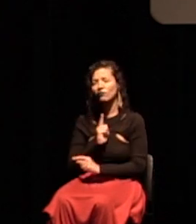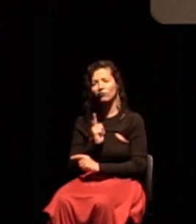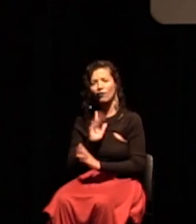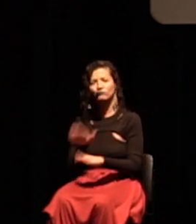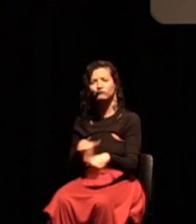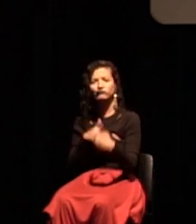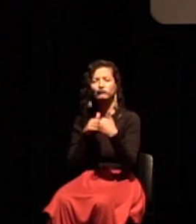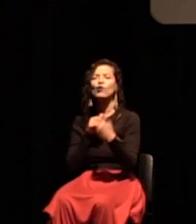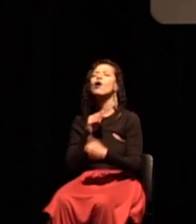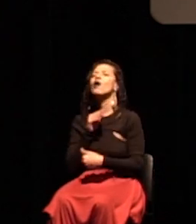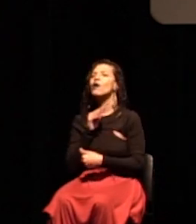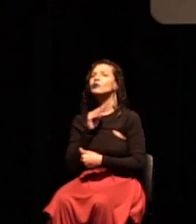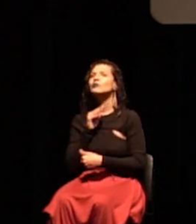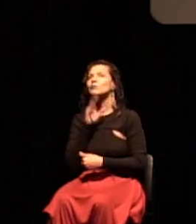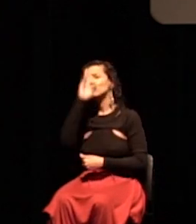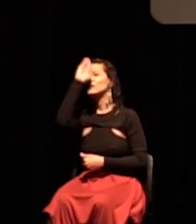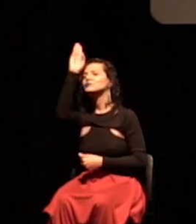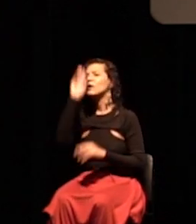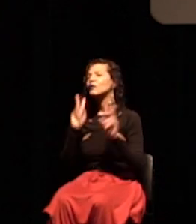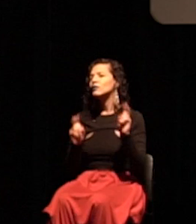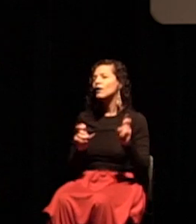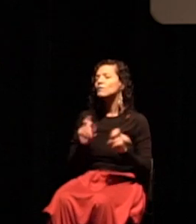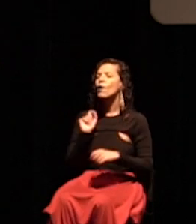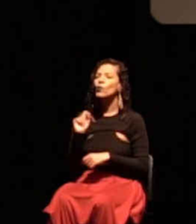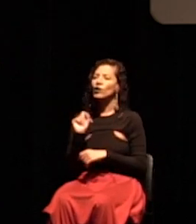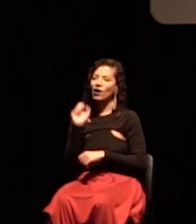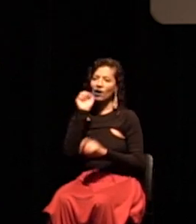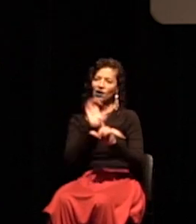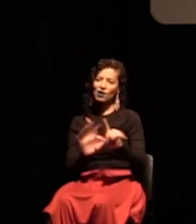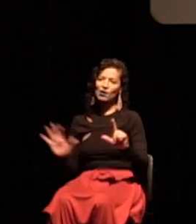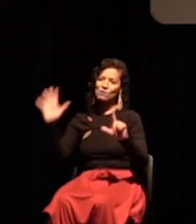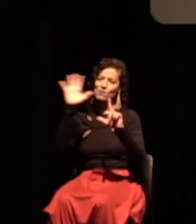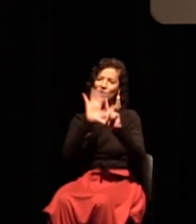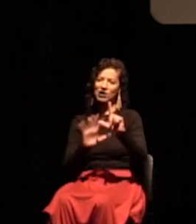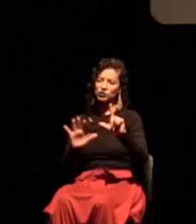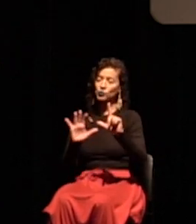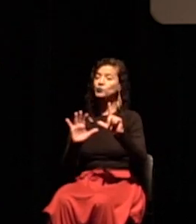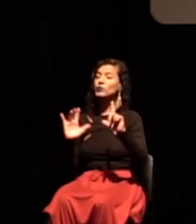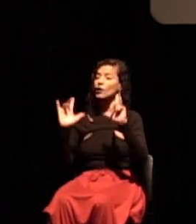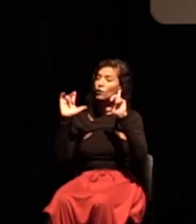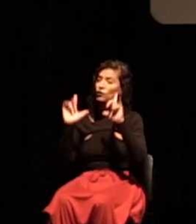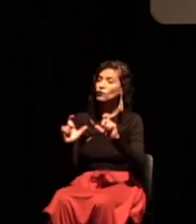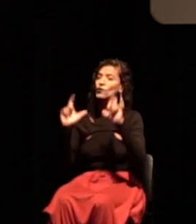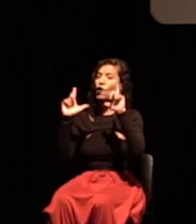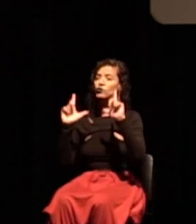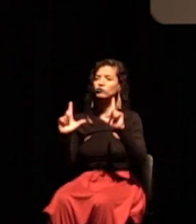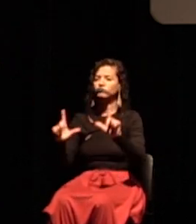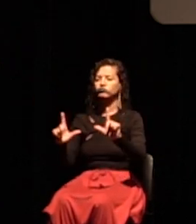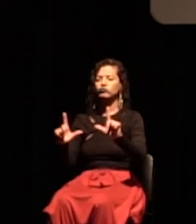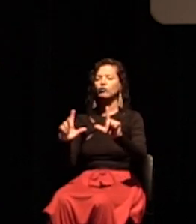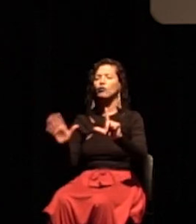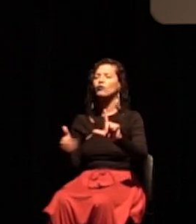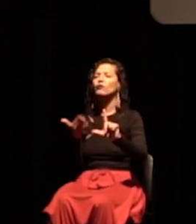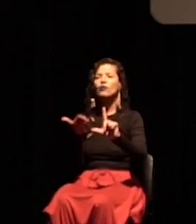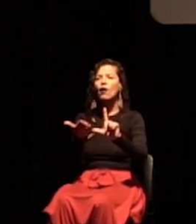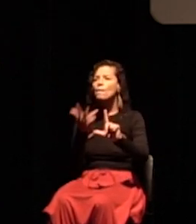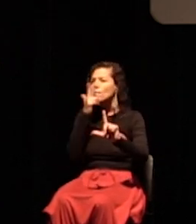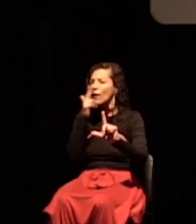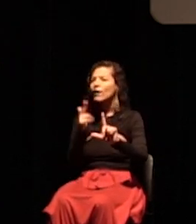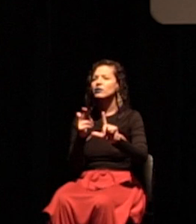confronto precisamente com a questão da imagem. Uma fotografia não é interrogada